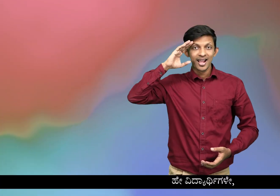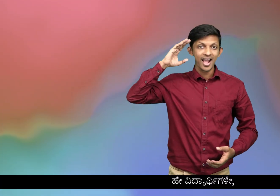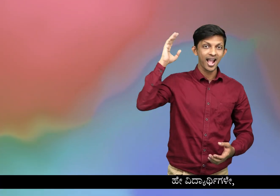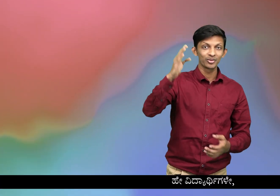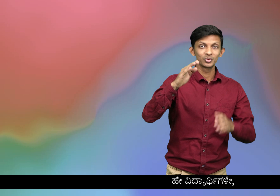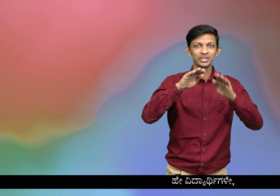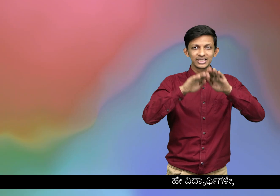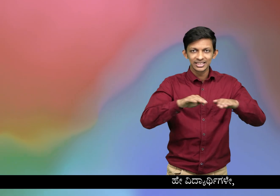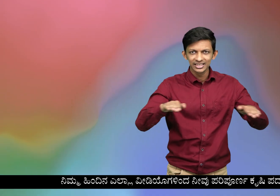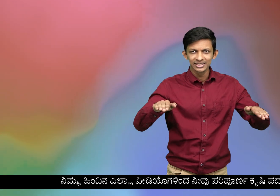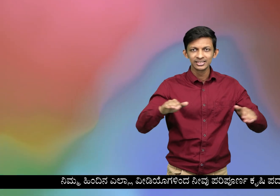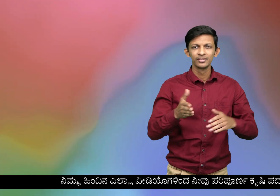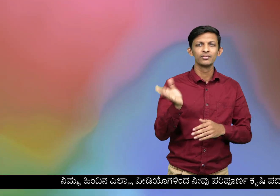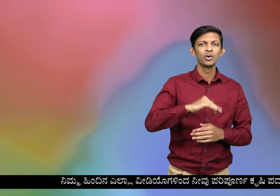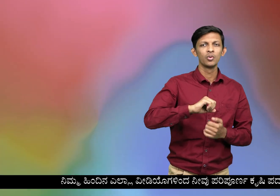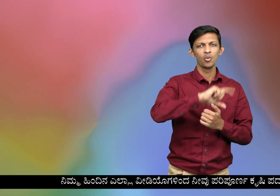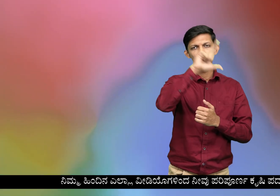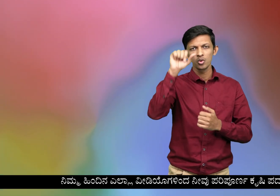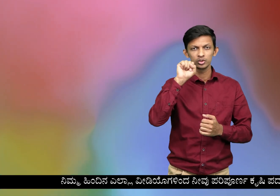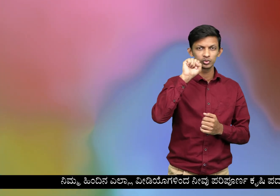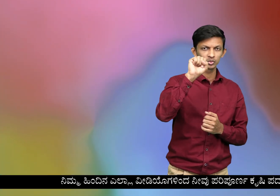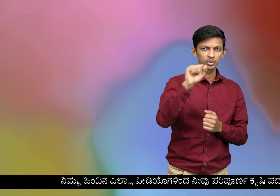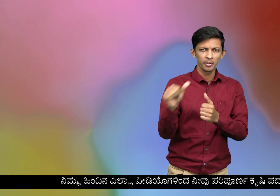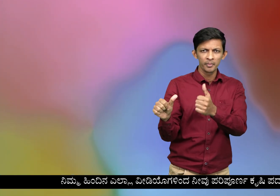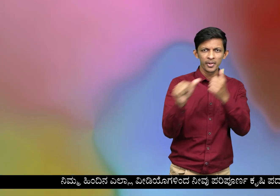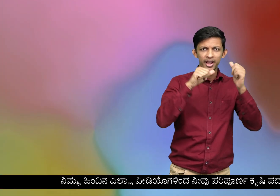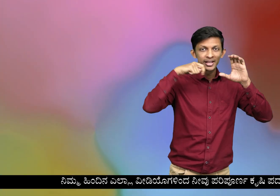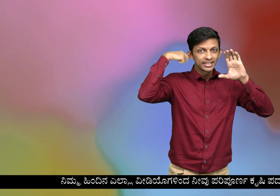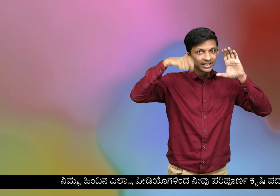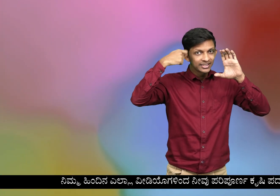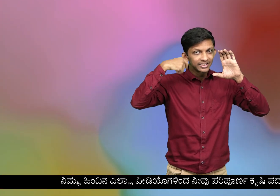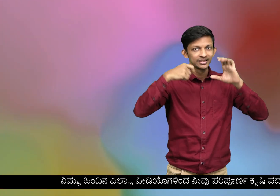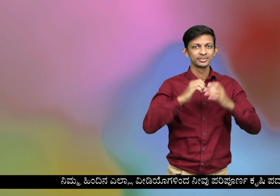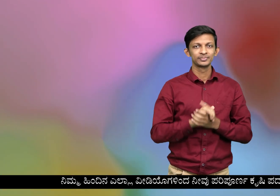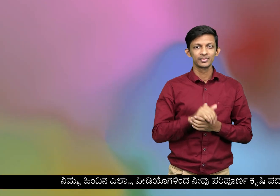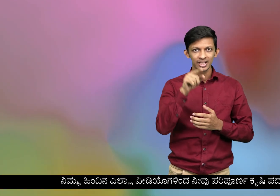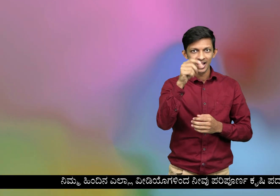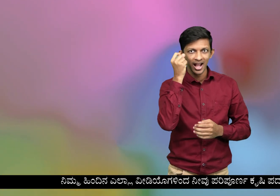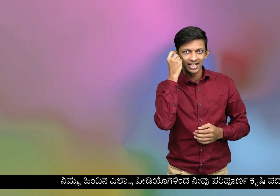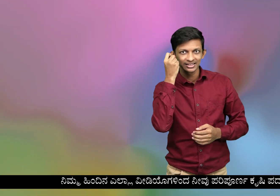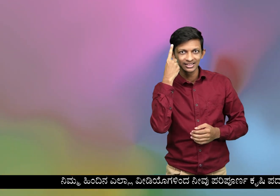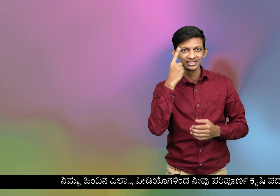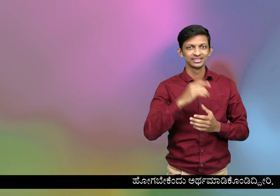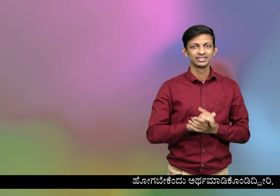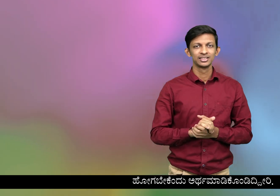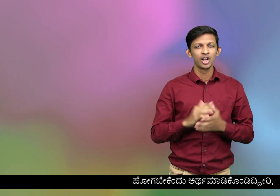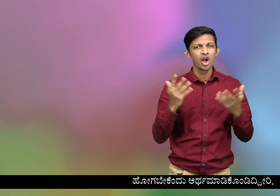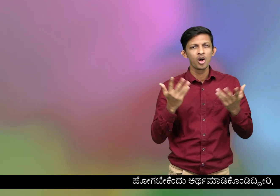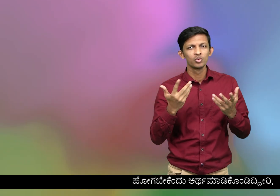ಹೆಲೋ ವಿದ್ಯಾರ್ಥಿಗಳೇ, ನಿಮ್ಮ ಇಂದಿನ ಎಲ್ಲ ವಿಡಿಯೋಗಳಿಂದ ನೀವು ಪರಿಪೂರ್ಣ ಕೃಷಿ ಪದ್ಧತಿಗಳೊಂದಿಗೆ ಹೇಗೆ